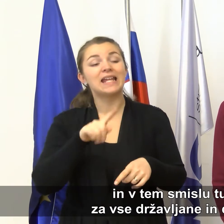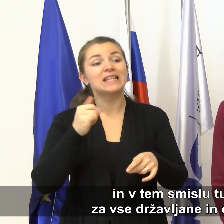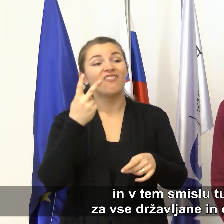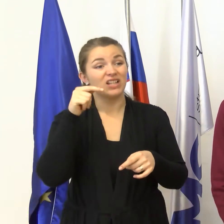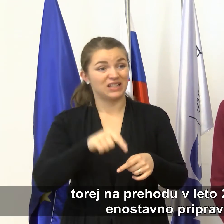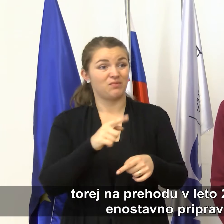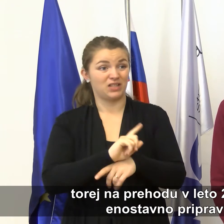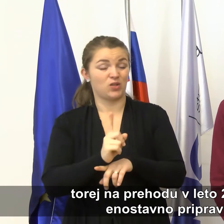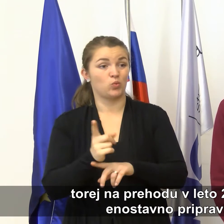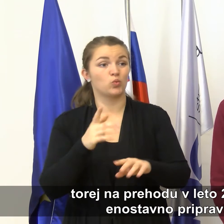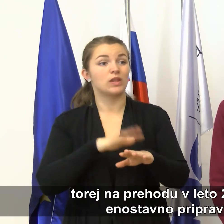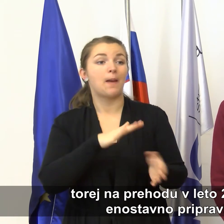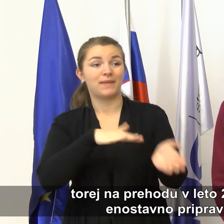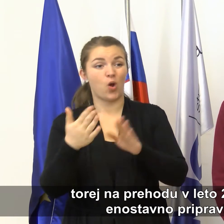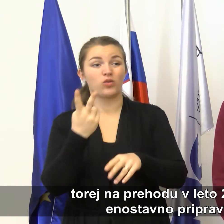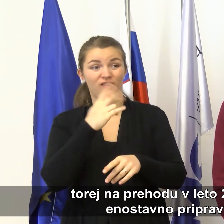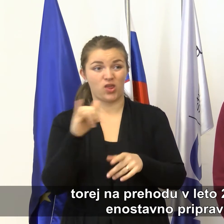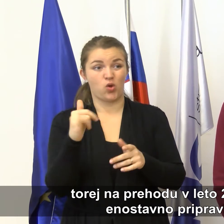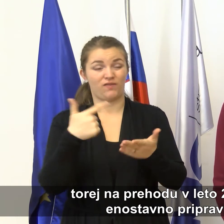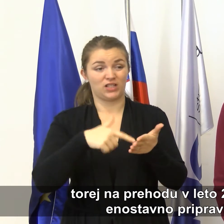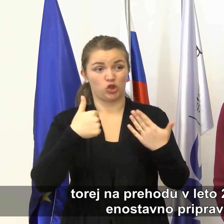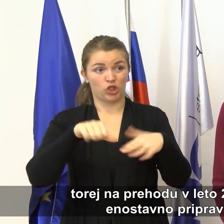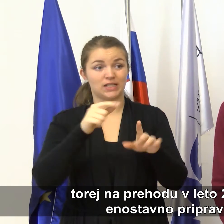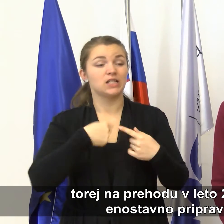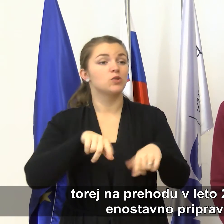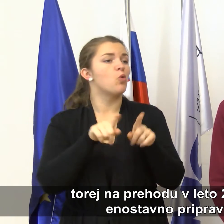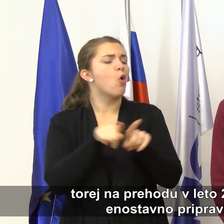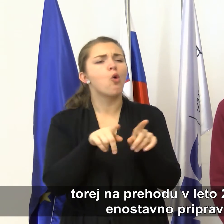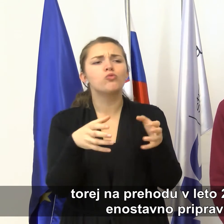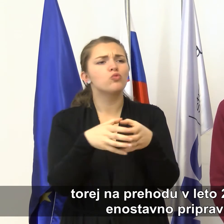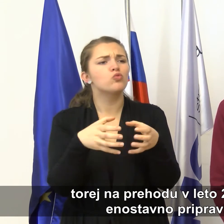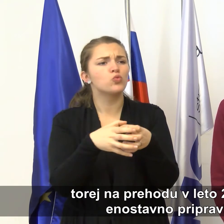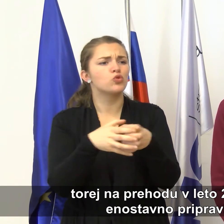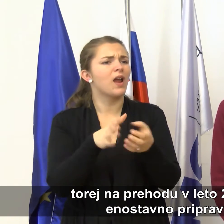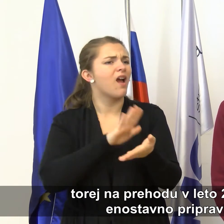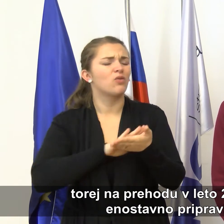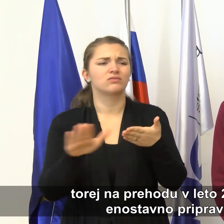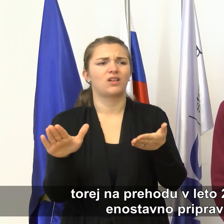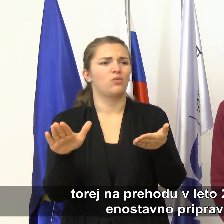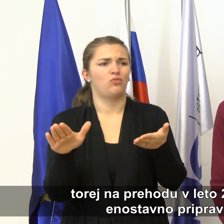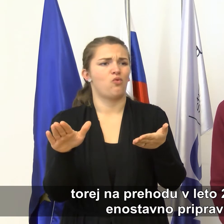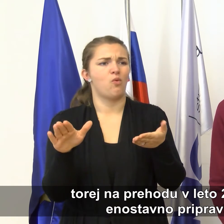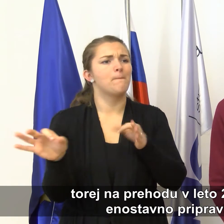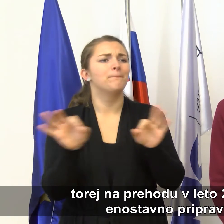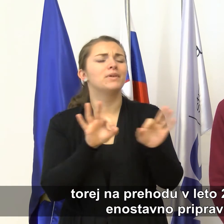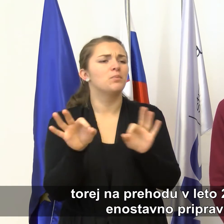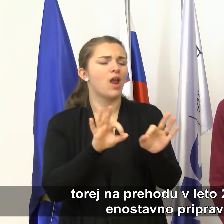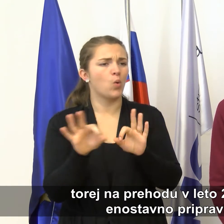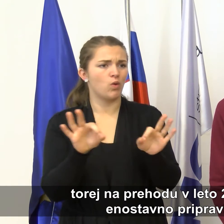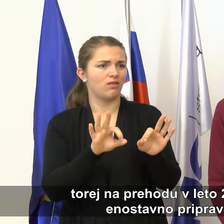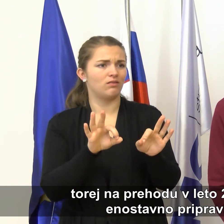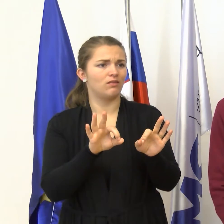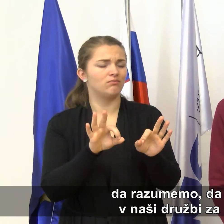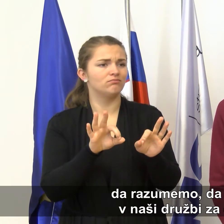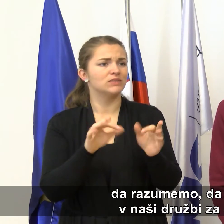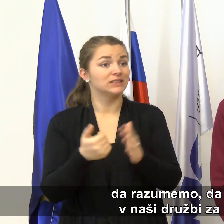tem trenutku, torej na prehodu v leto 2016, smo kot družba enostavno pripravljeni, zreli